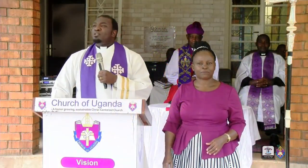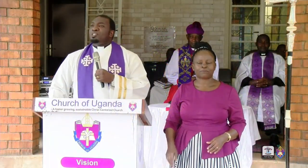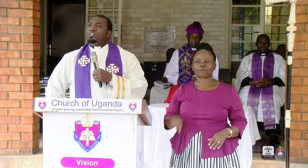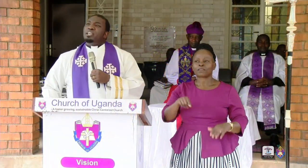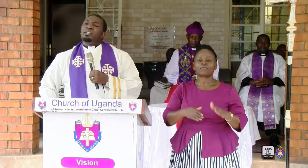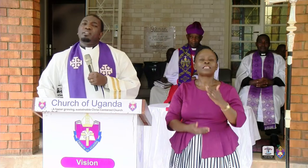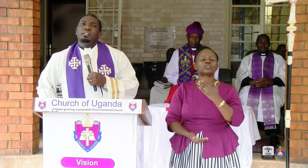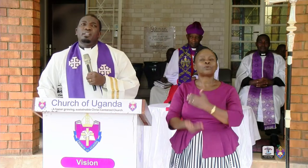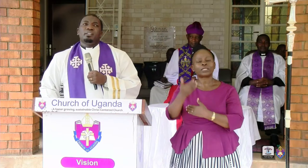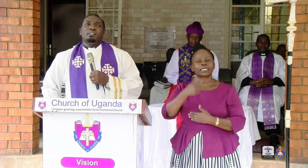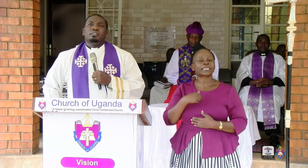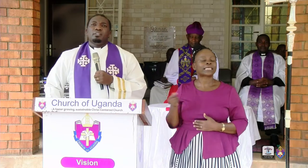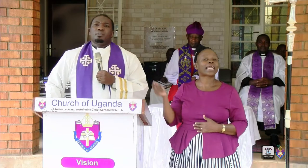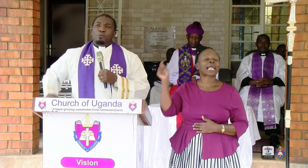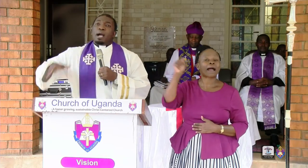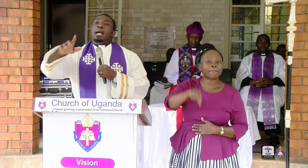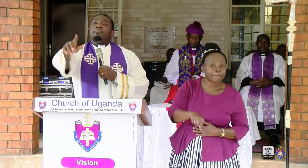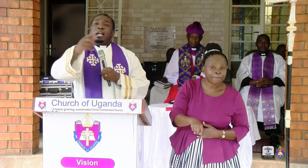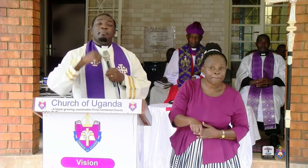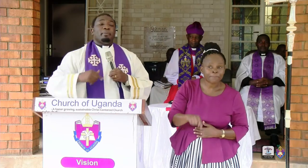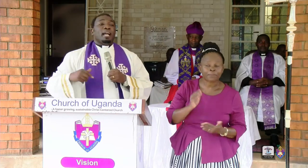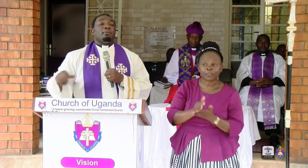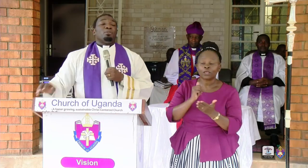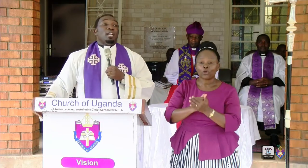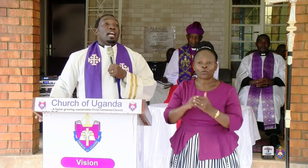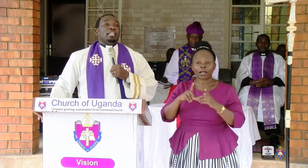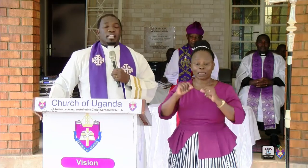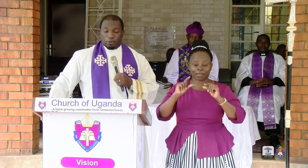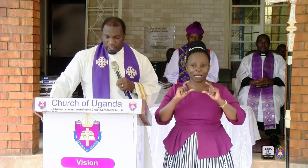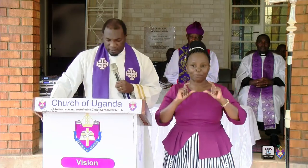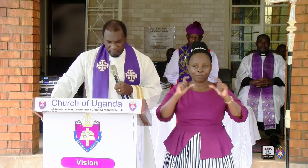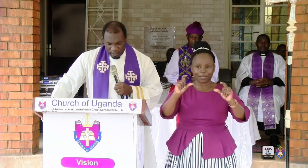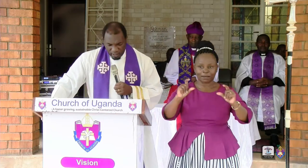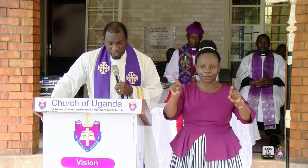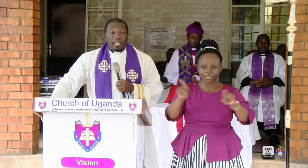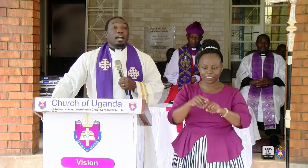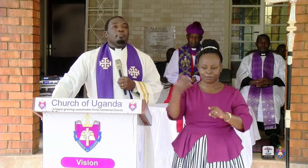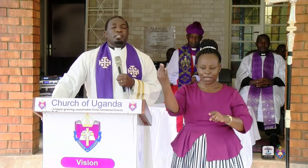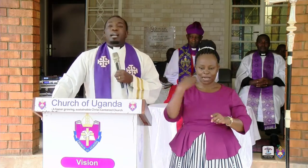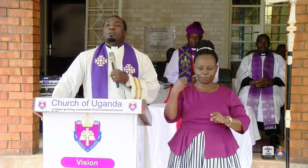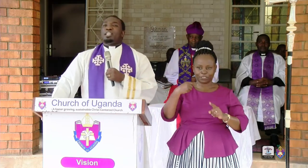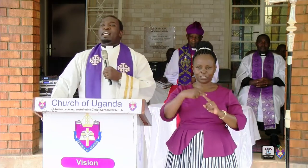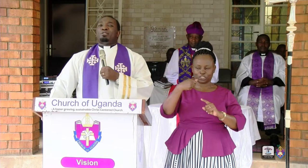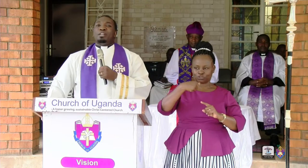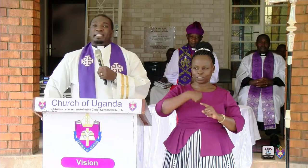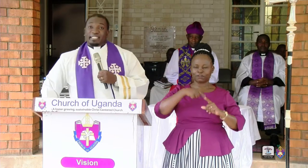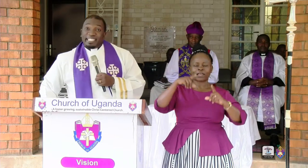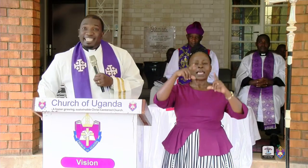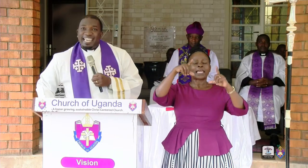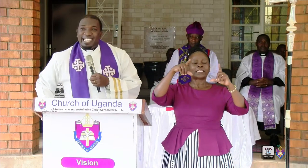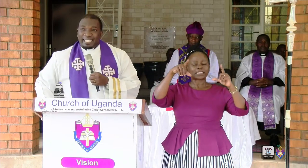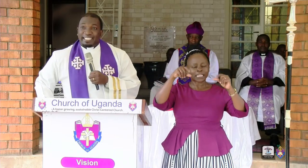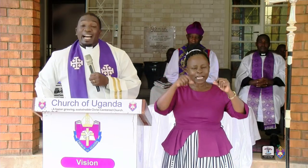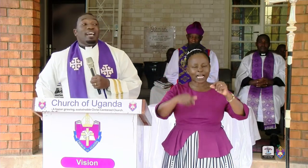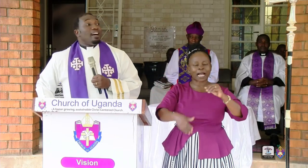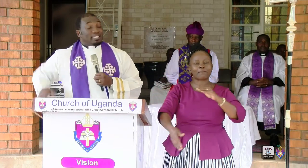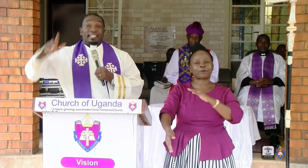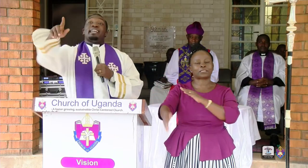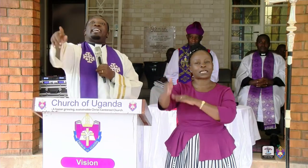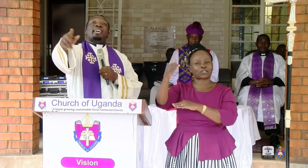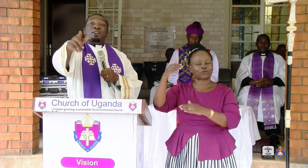Amachaga alironzize kubanga mbagamba ebigambo bino nange nekola ki? Negamba ekigambo kya Katonda kiki?